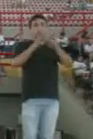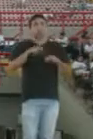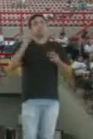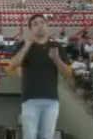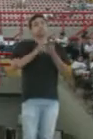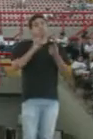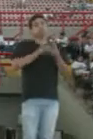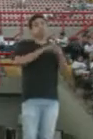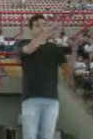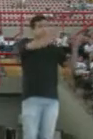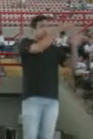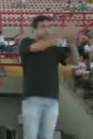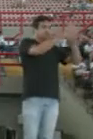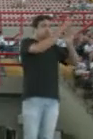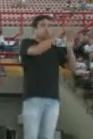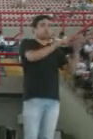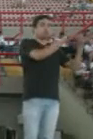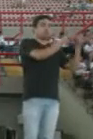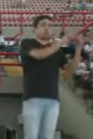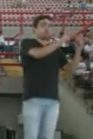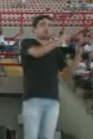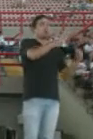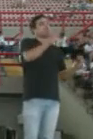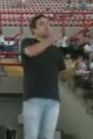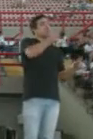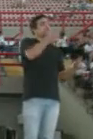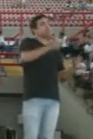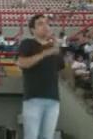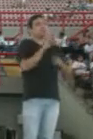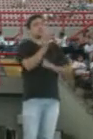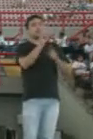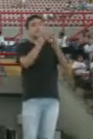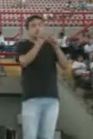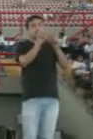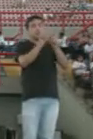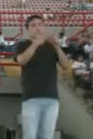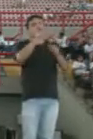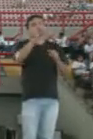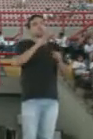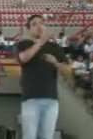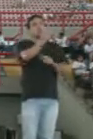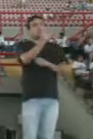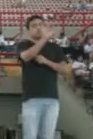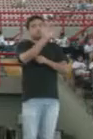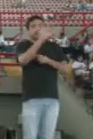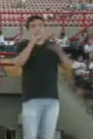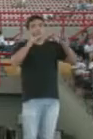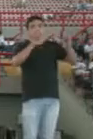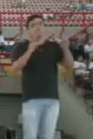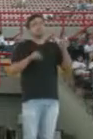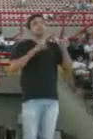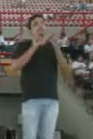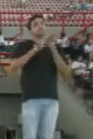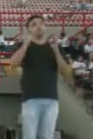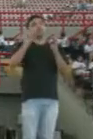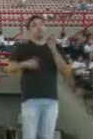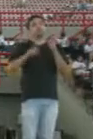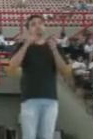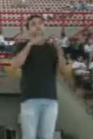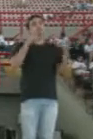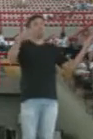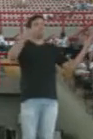são verbais, quando é escrito ou falado, não verbal, quando é só a imagem, e texto misto,